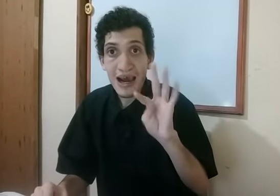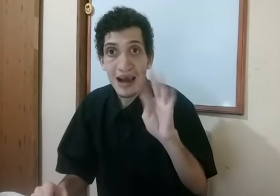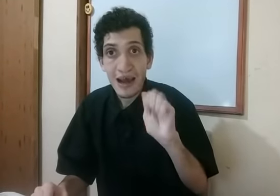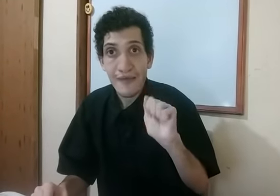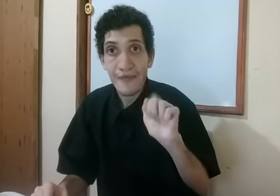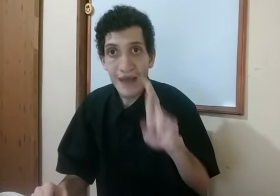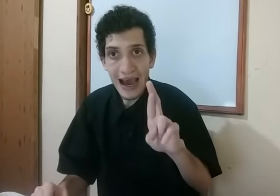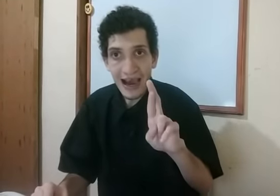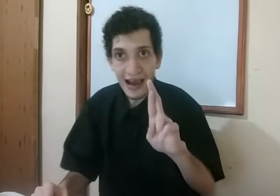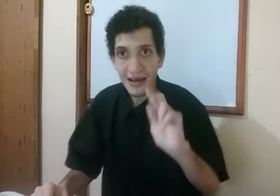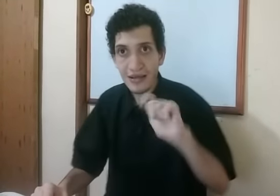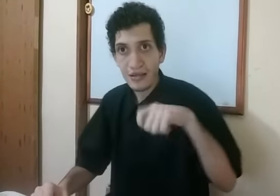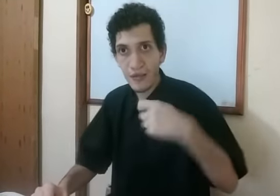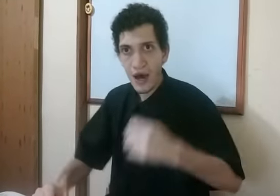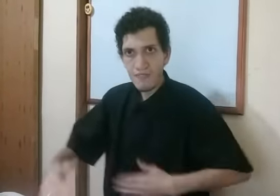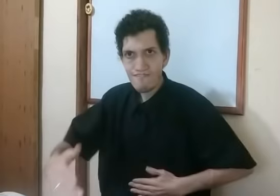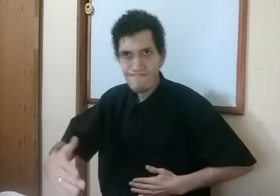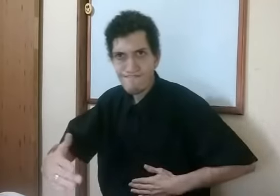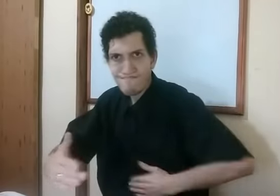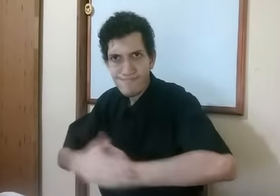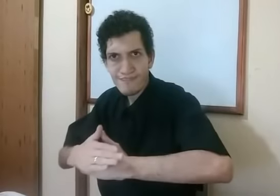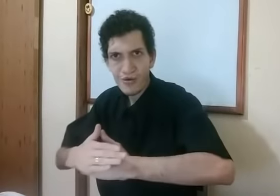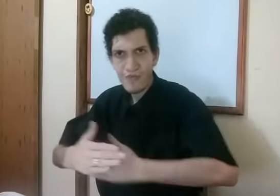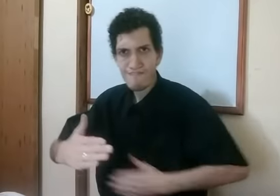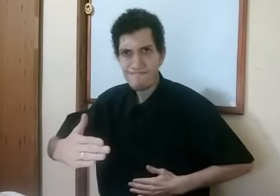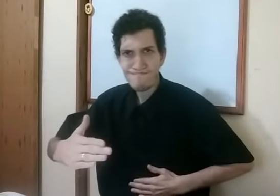Par. Par. Sinal.